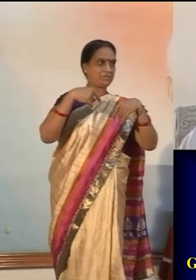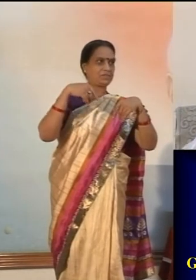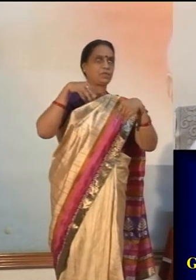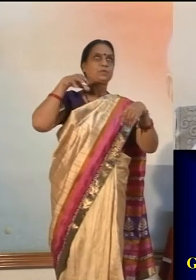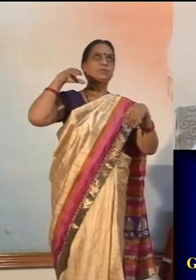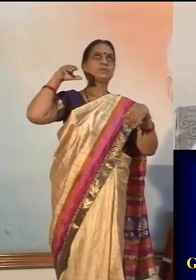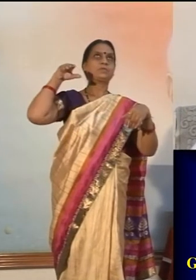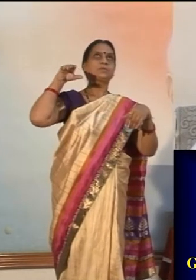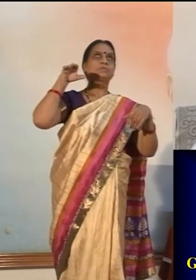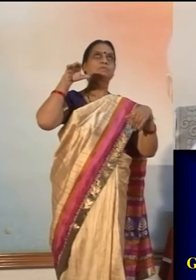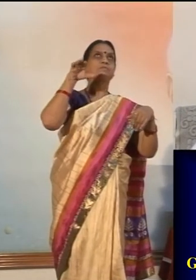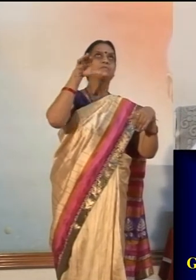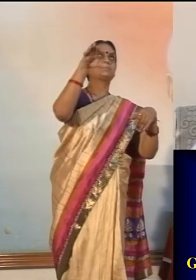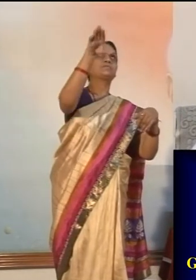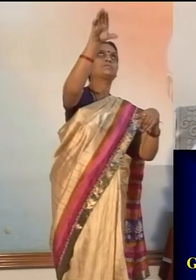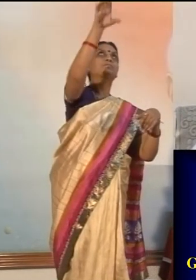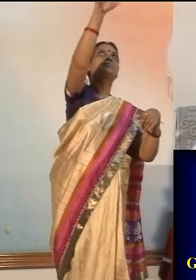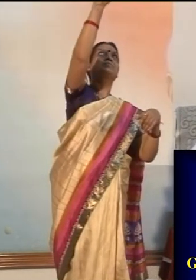हेलीकॉप्टर के अंदर ऊपर से जा रहे थे।